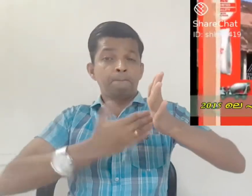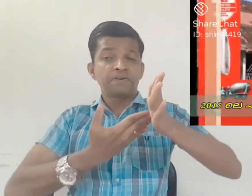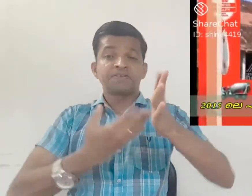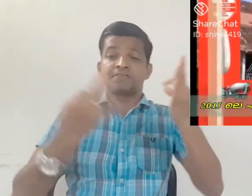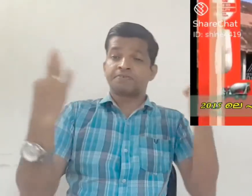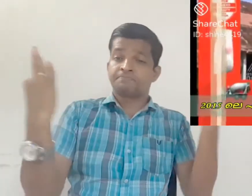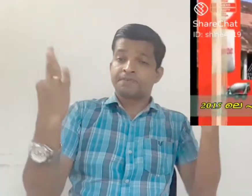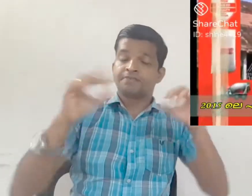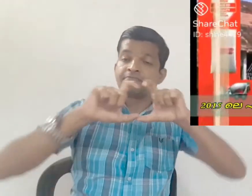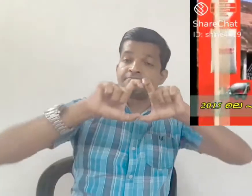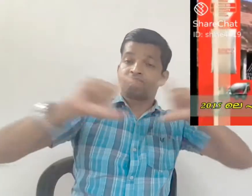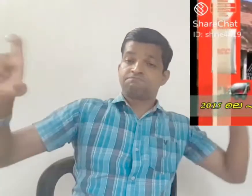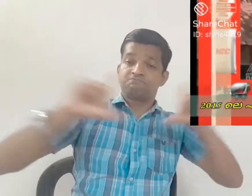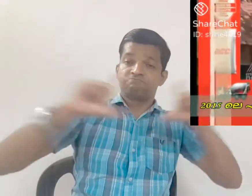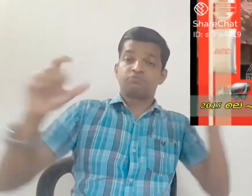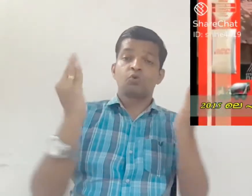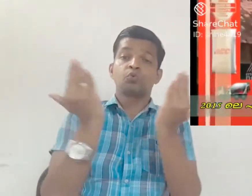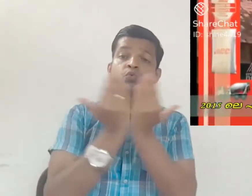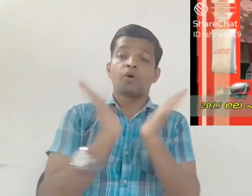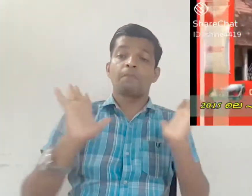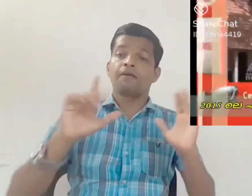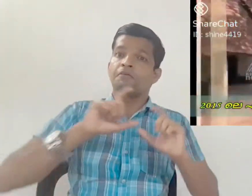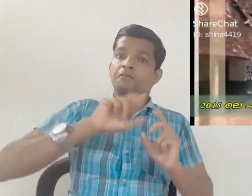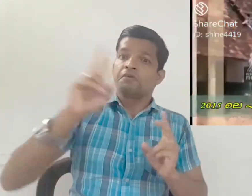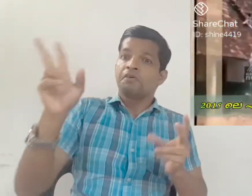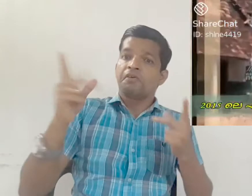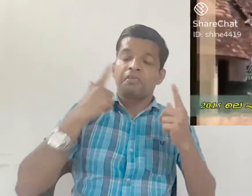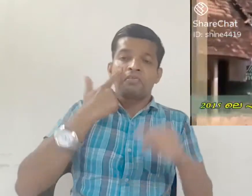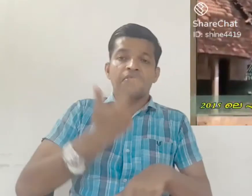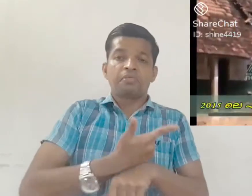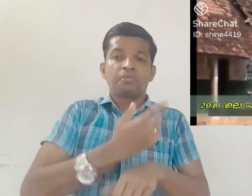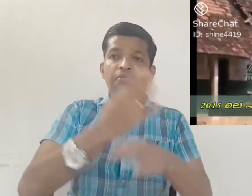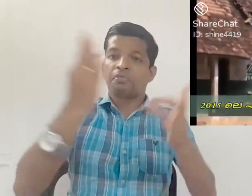വിദ്യാർത്ഥികൾ നേട്ടങ്ങൾ പലതുണ്ടെങ്കിലും സ്കൂളിന്റെ ഇപ്പോഴത്തെ അവസ്ഥ കാണുക.